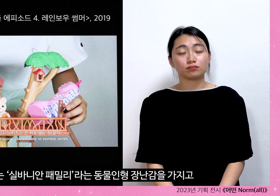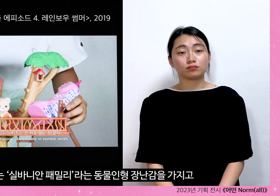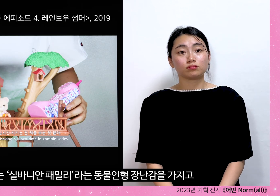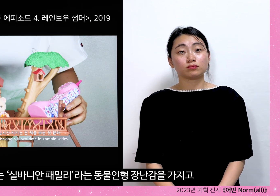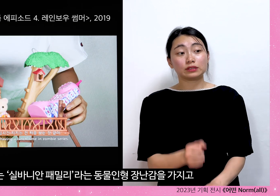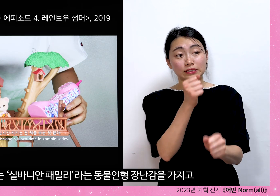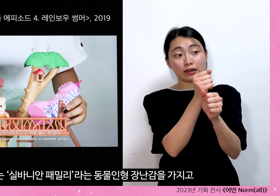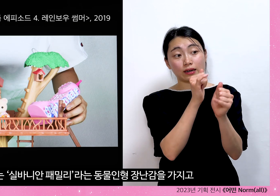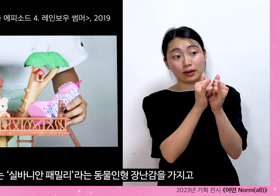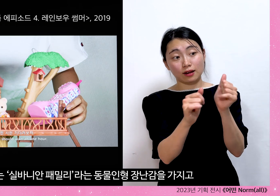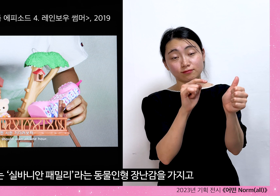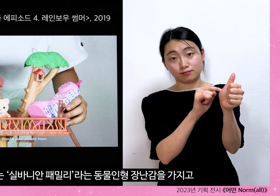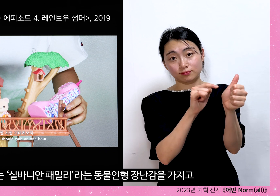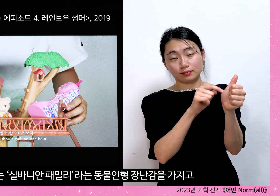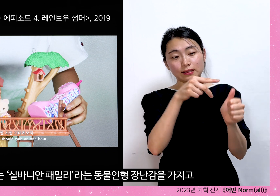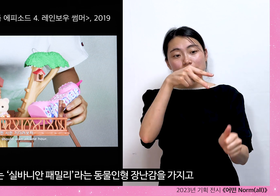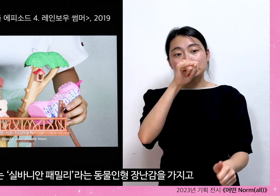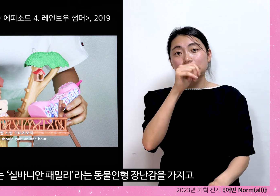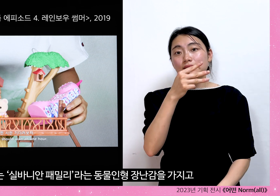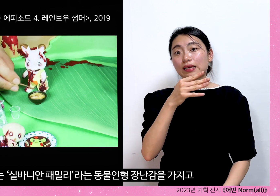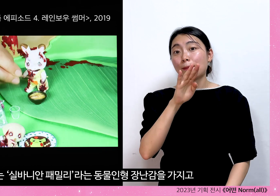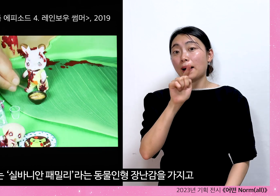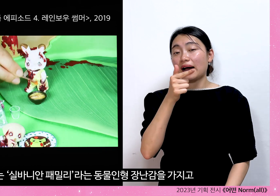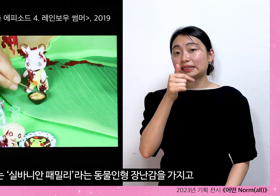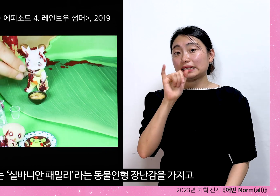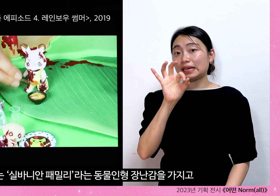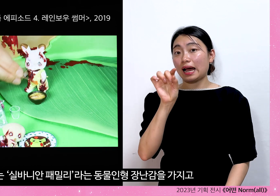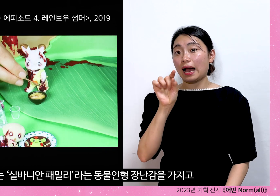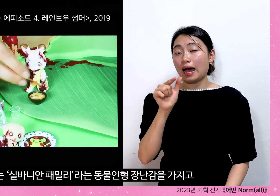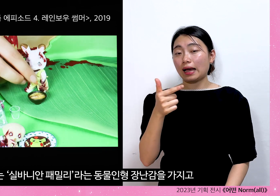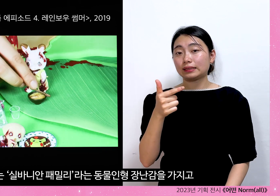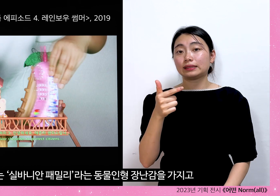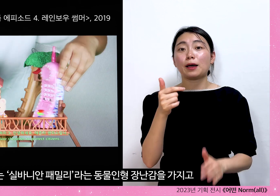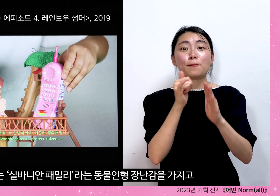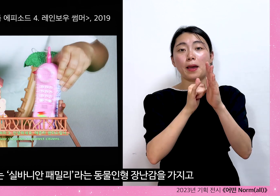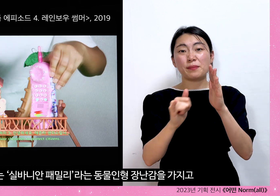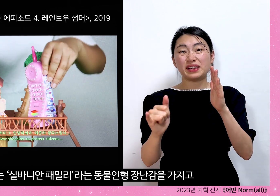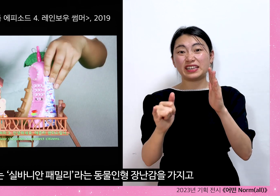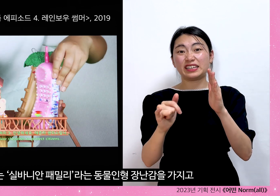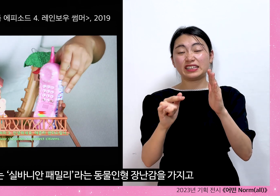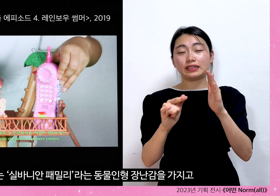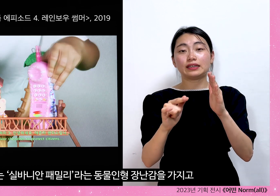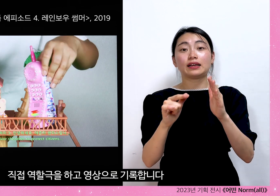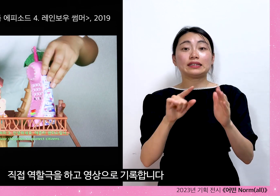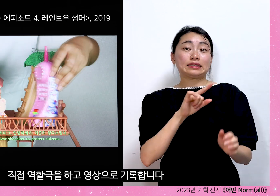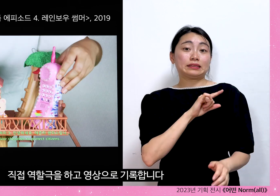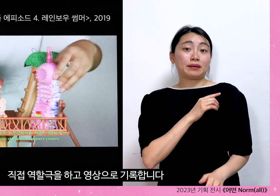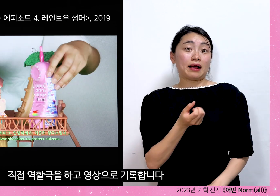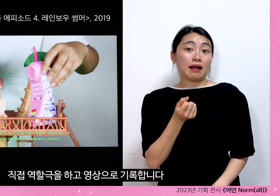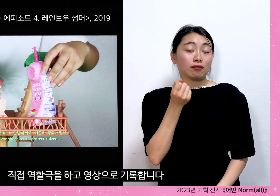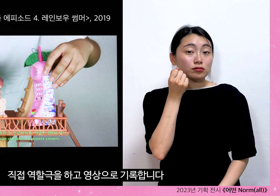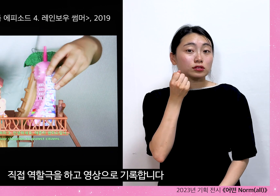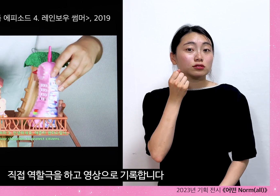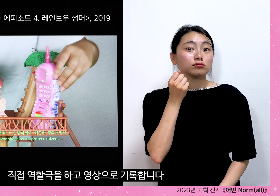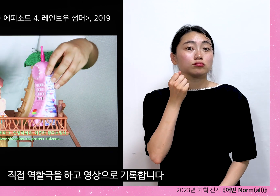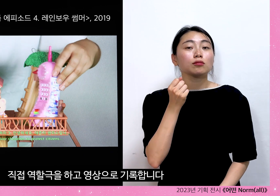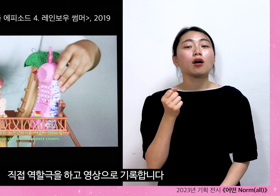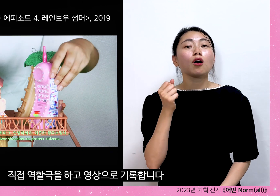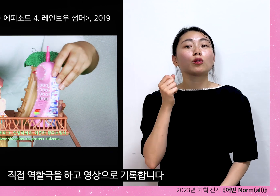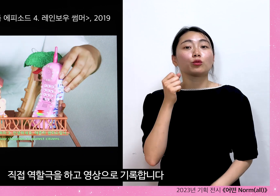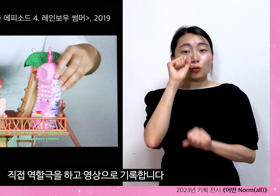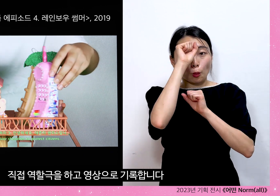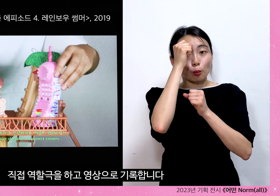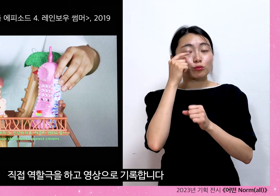작가는 실바니안 패밀리라는 동물 인형 장난감을 가지고 직접 역할극을